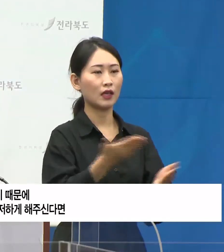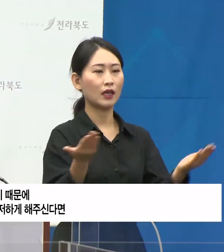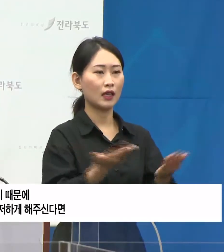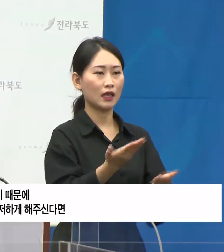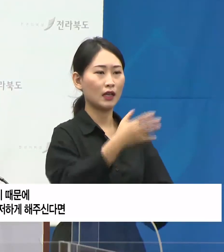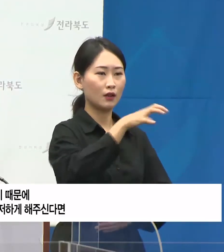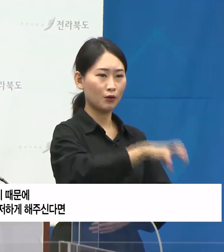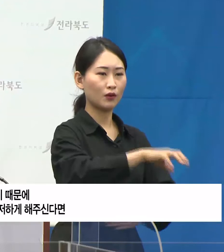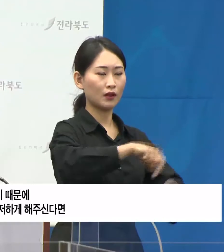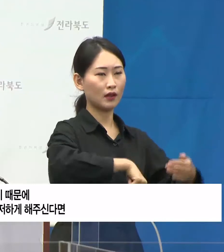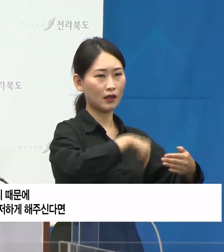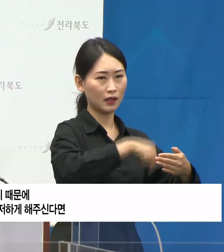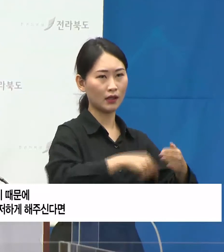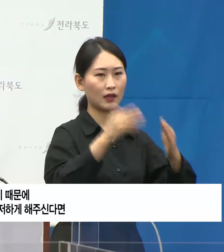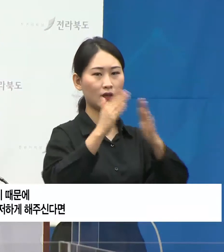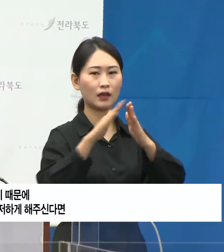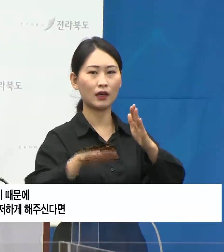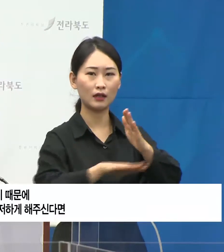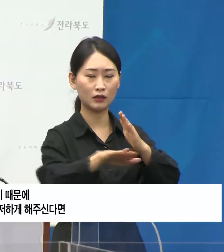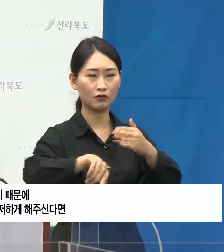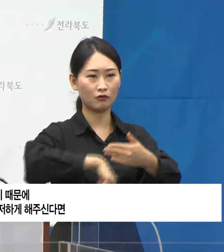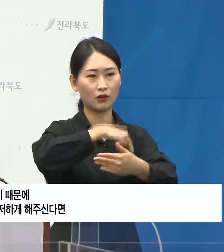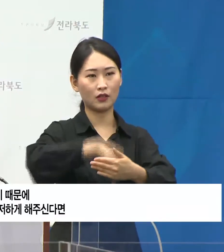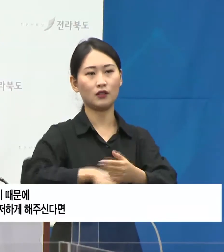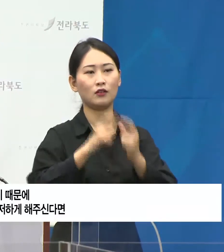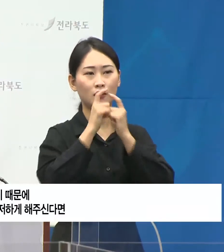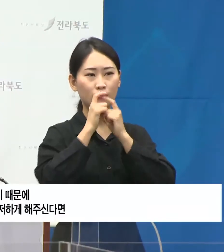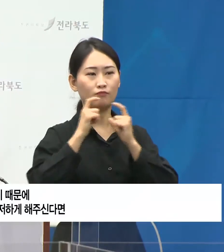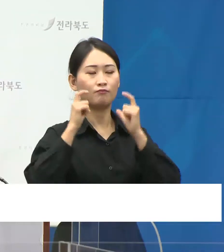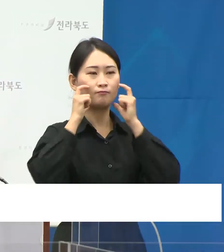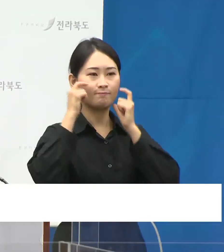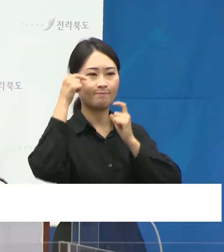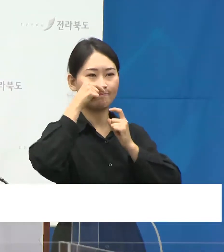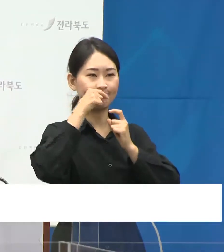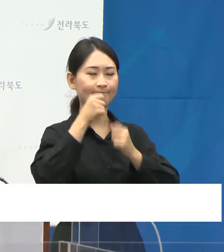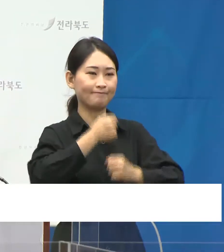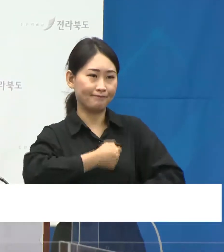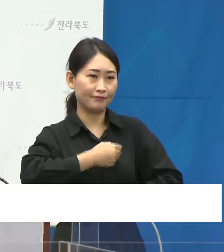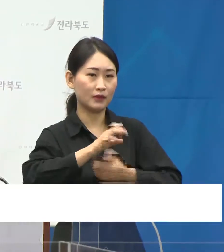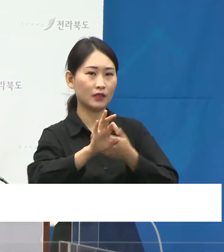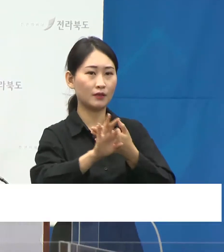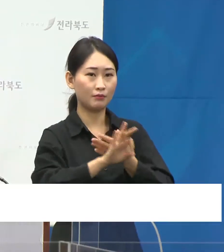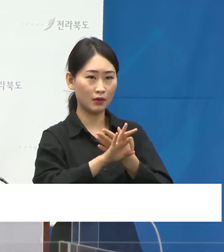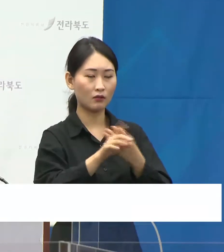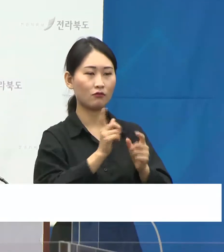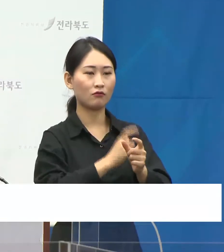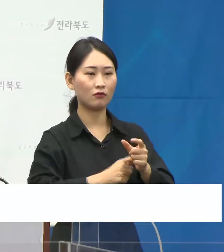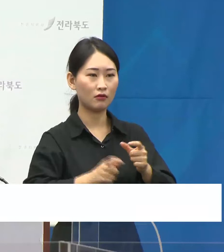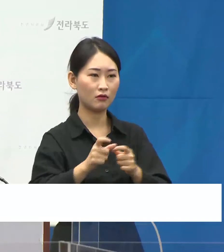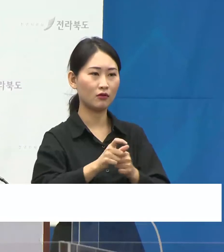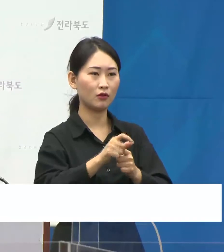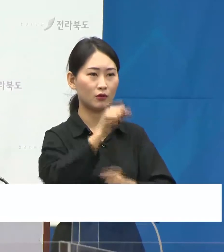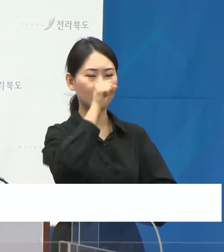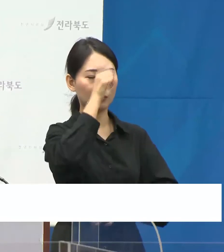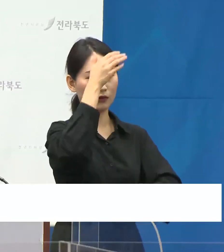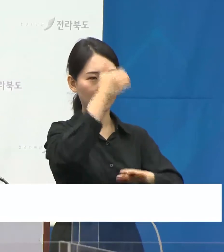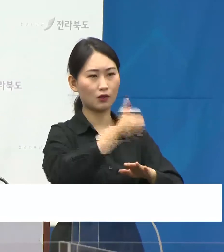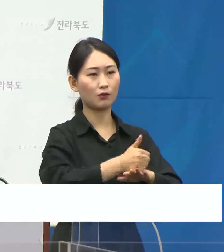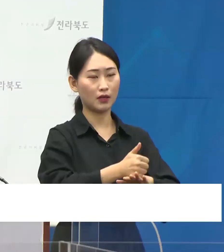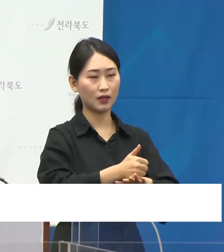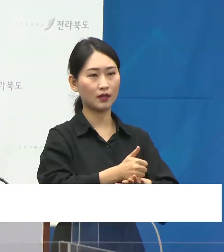가정에서 마스크 착용을 철저하게 해주신다면 훨씬 더 좋은 결과로